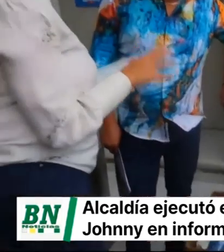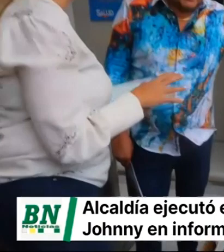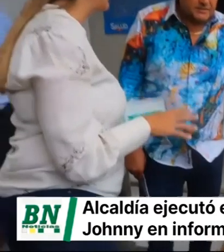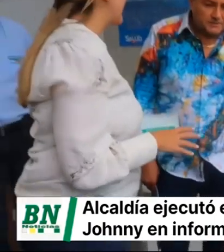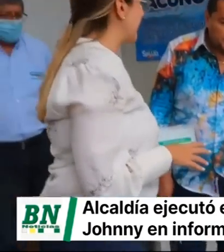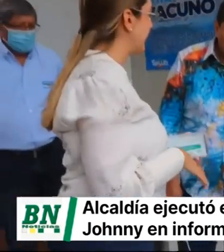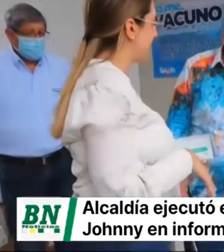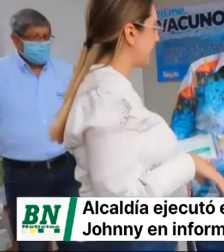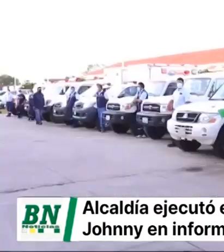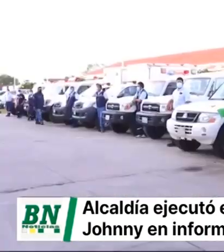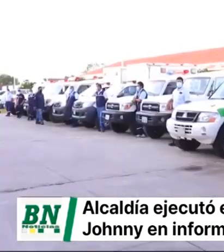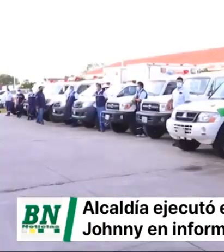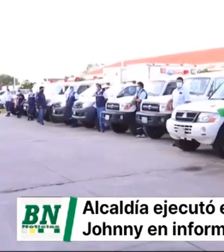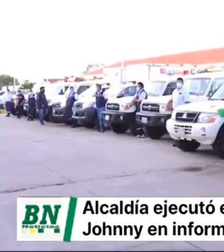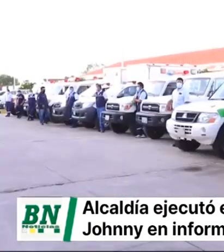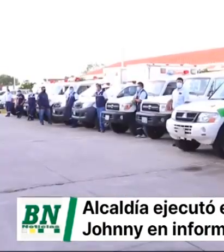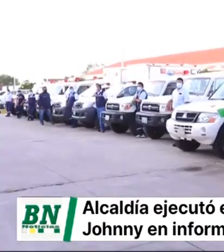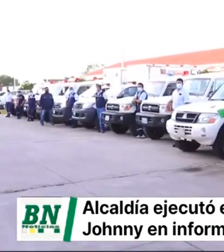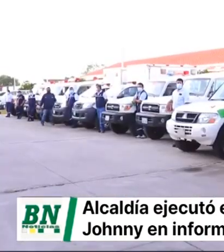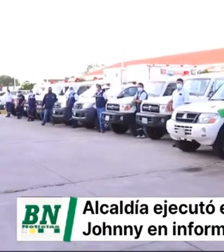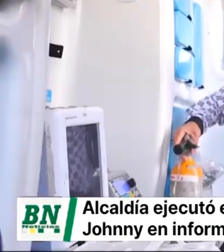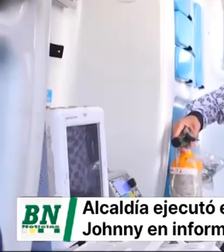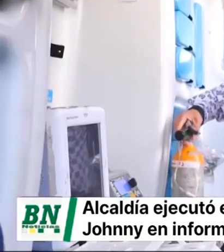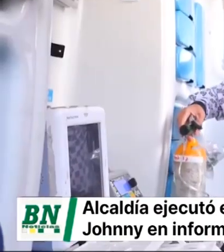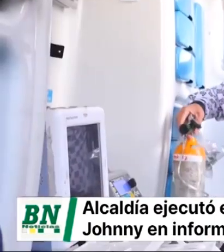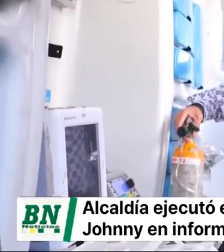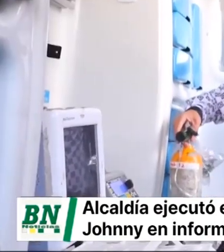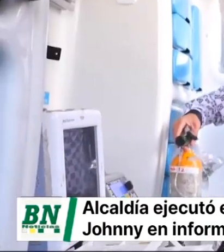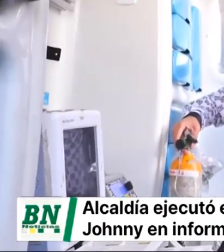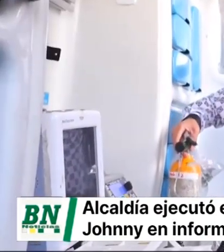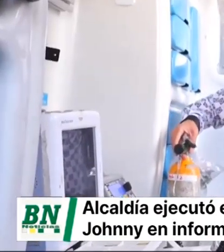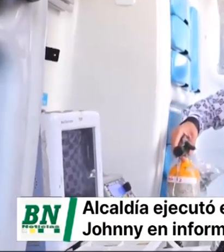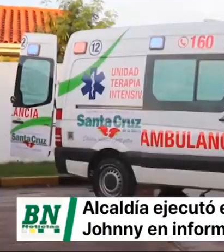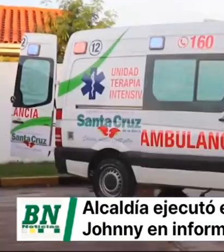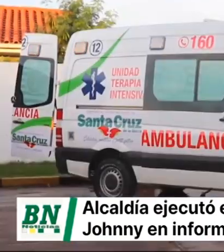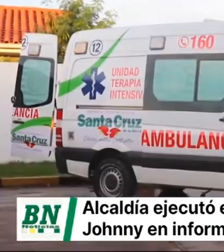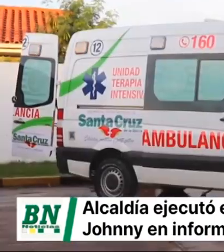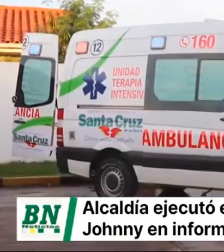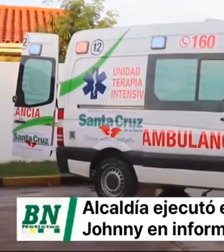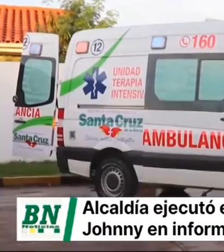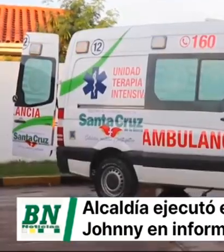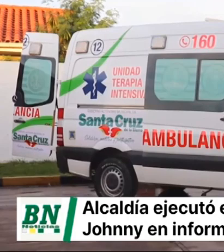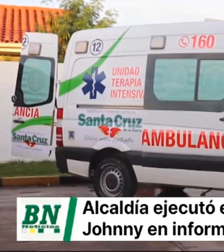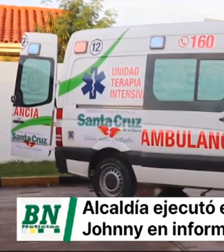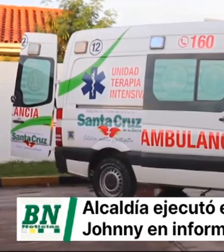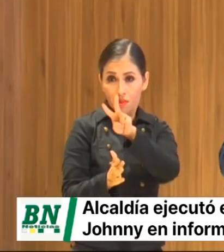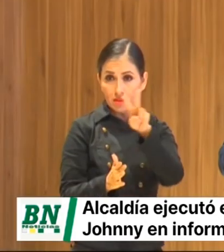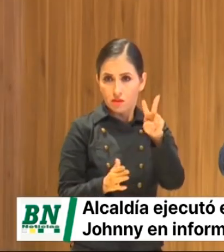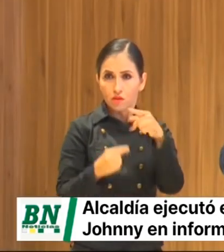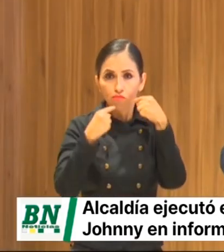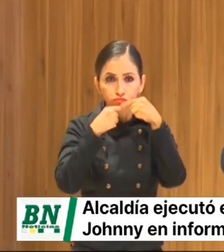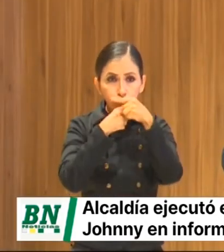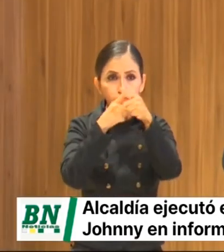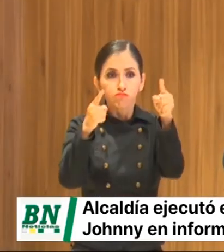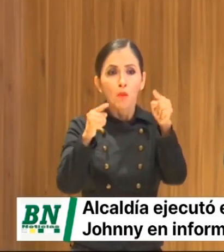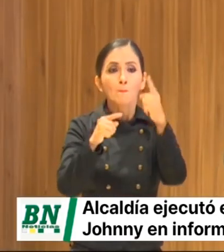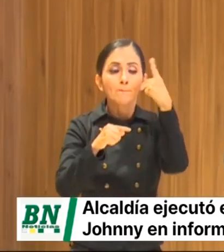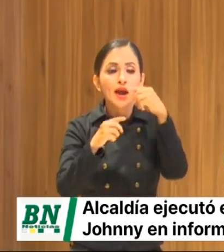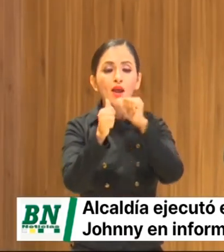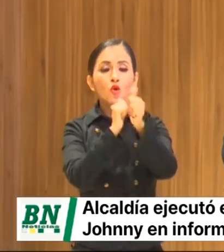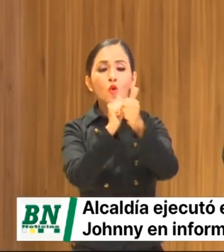haciendo compra medicamentos las ambulancias hemos comprado cinco ambulancias este año vamos a comprar cinco más el dos lanzamos la licitación